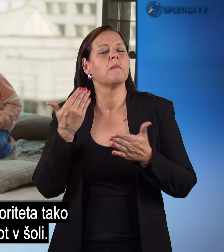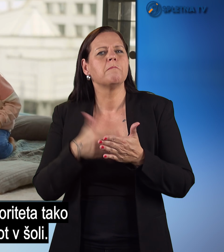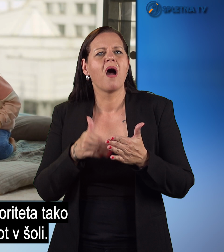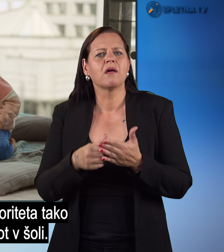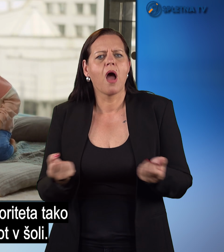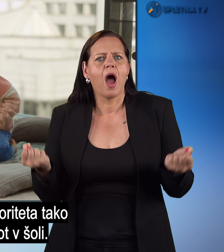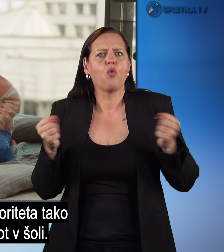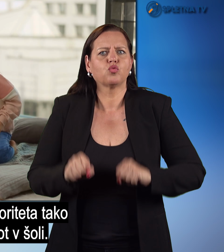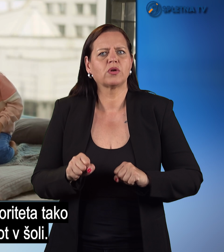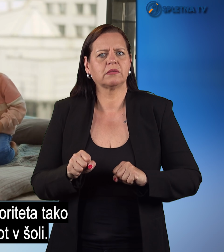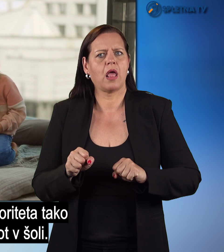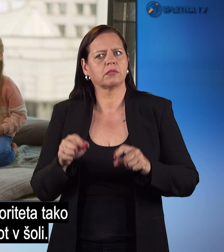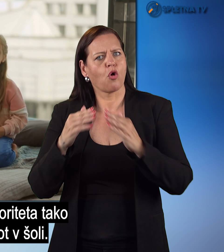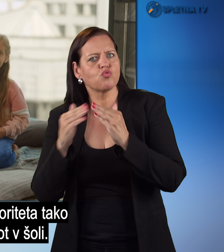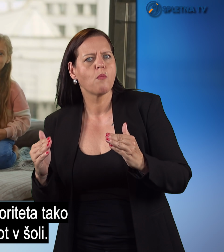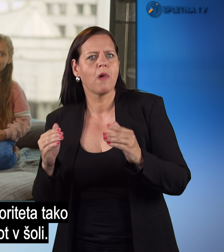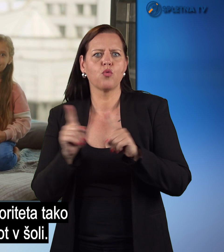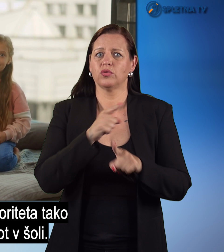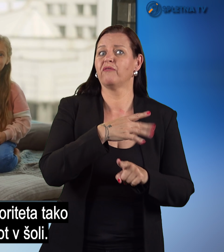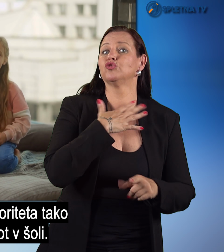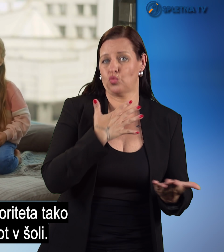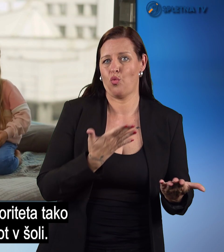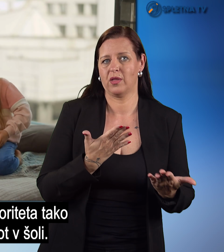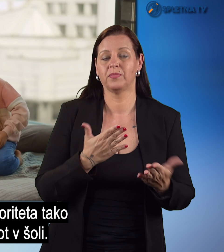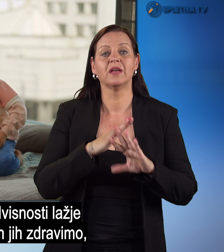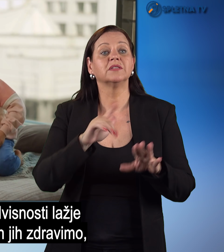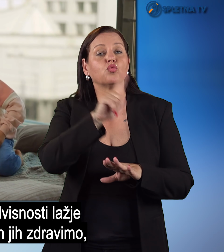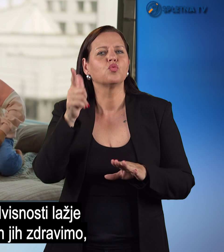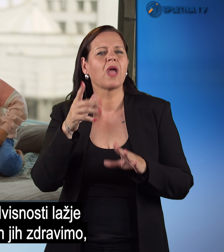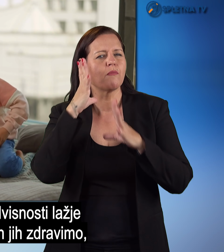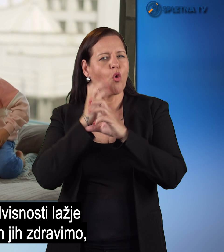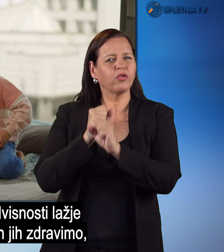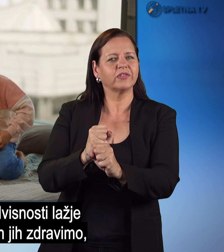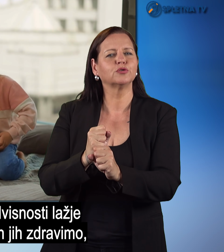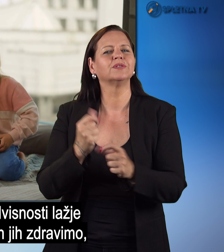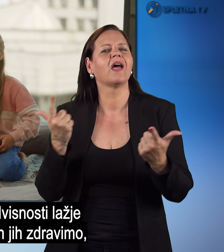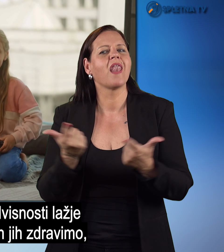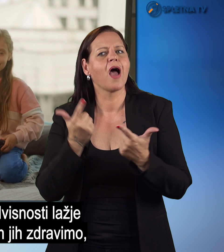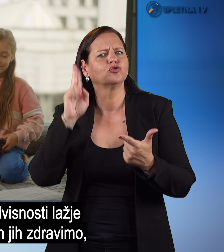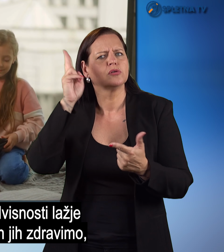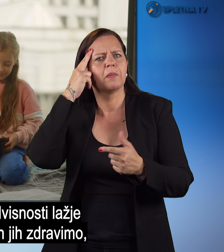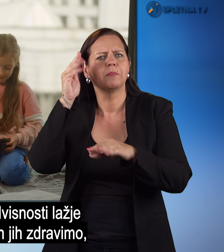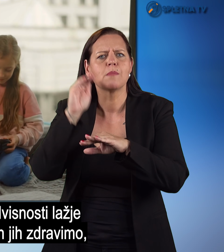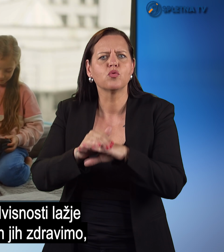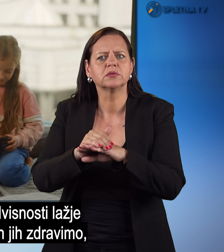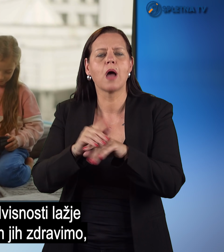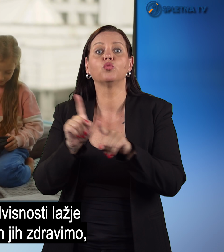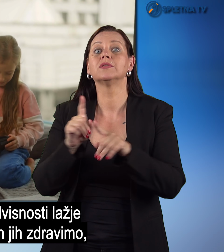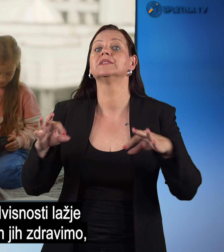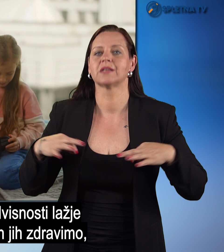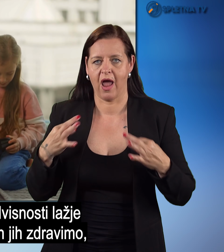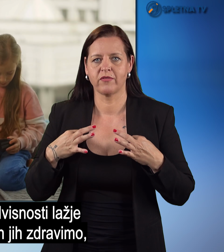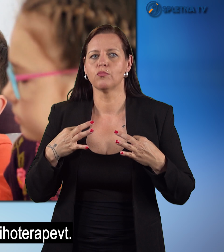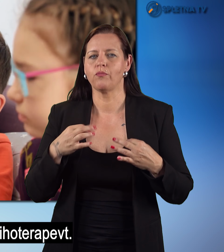Manjka avtoriteta tako doma kot v šoli. Vse druge odvisnosti lažje prepoznamo in jih